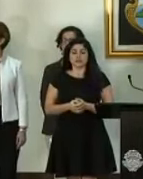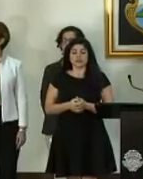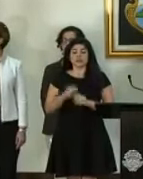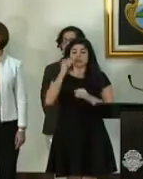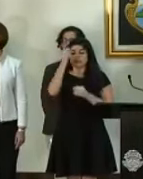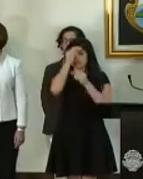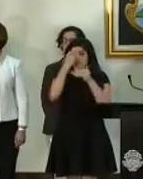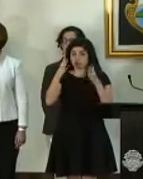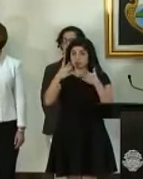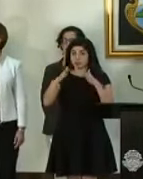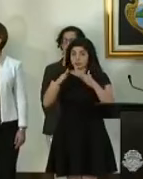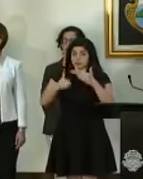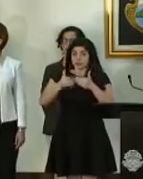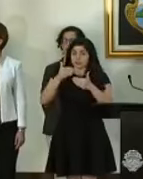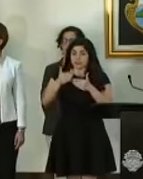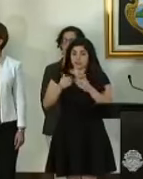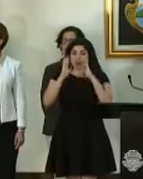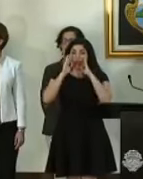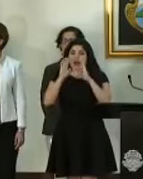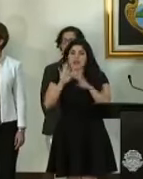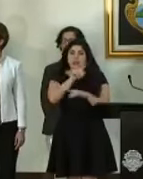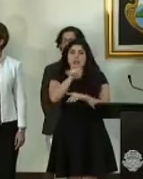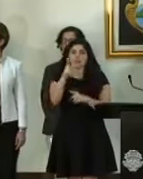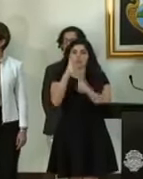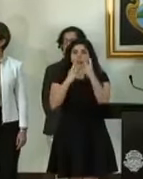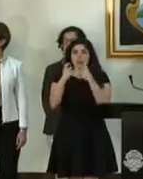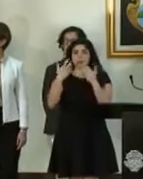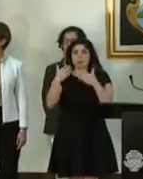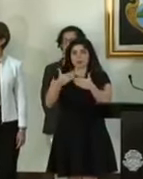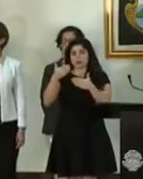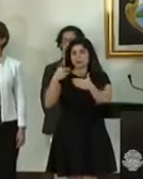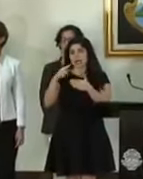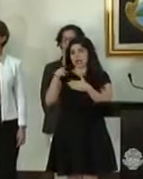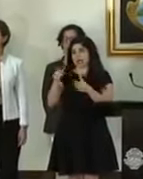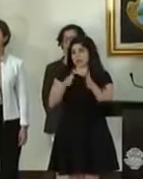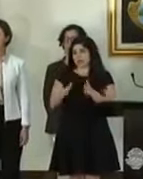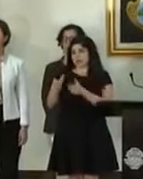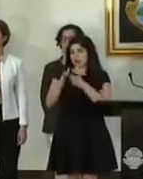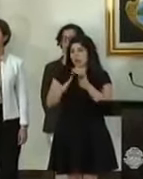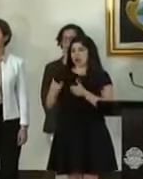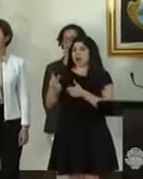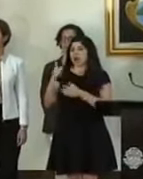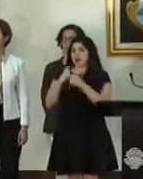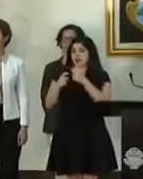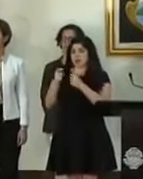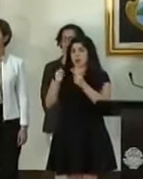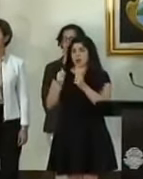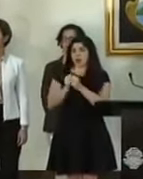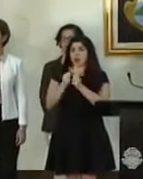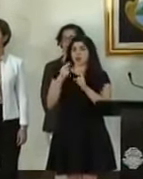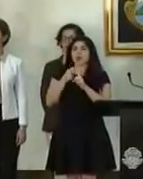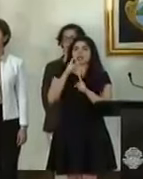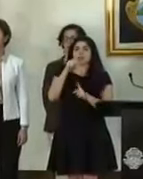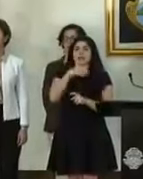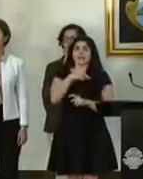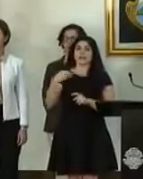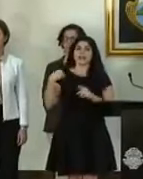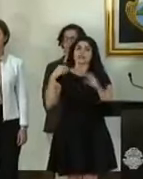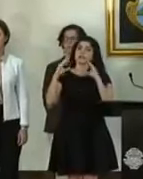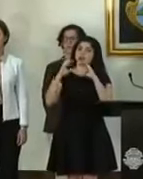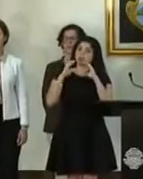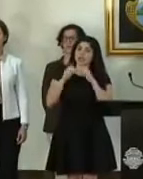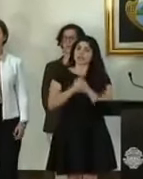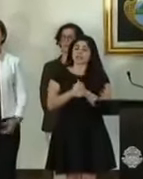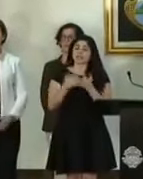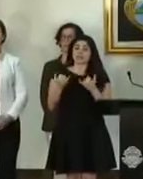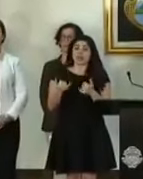Posterior a ese anuncio, vamos a atender las consultas que ya ustedes previamente se organizaron con la señora ministra de Comunicación. Vamos